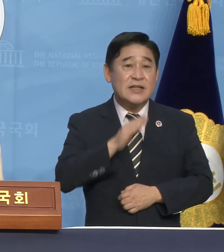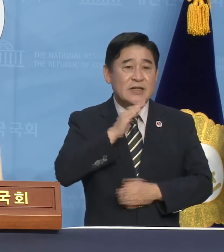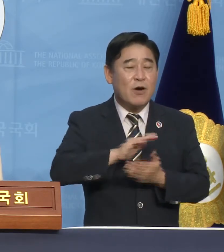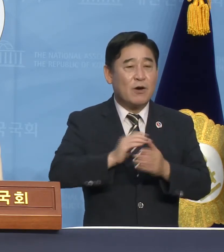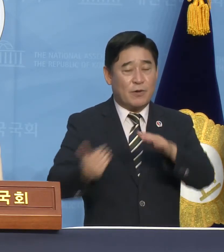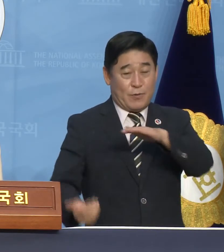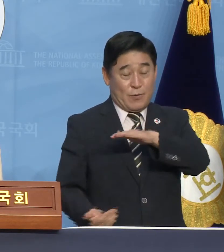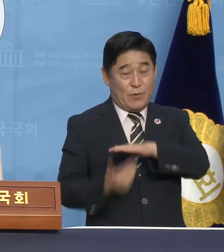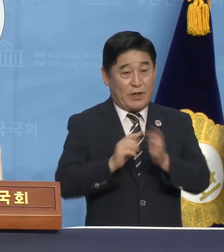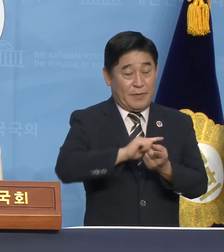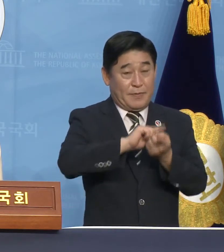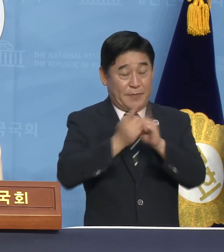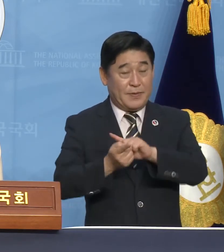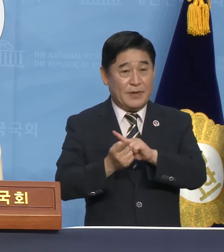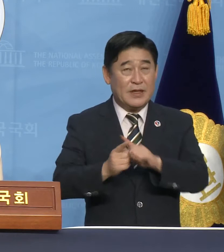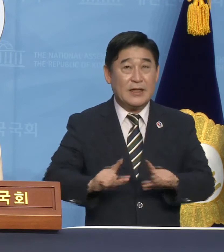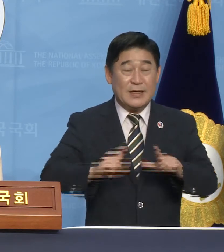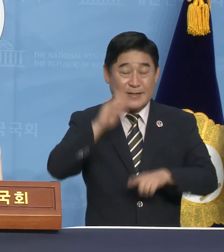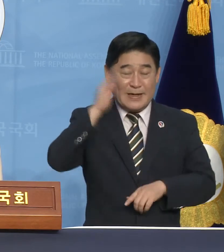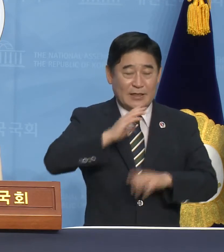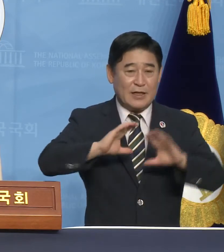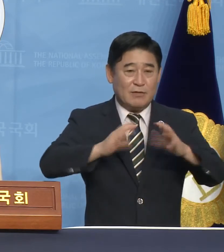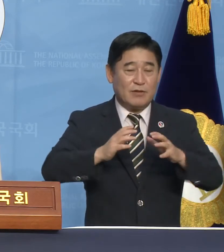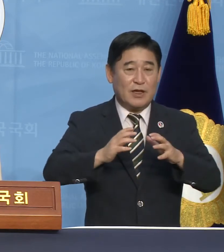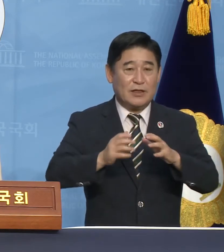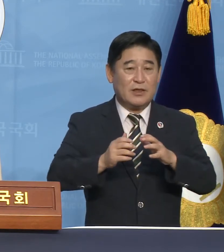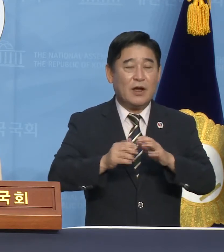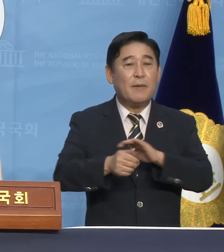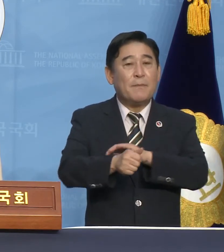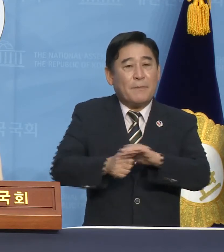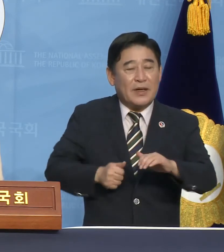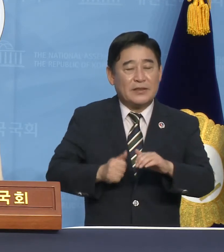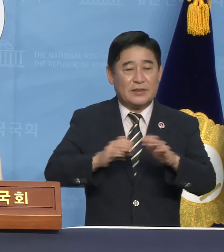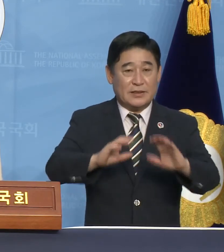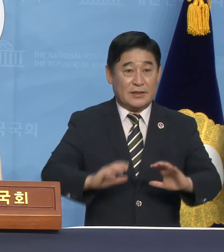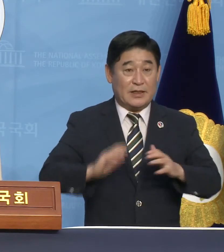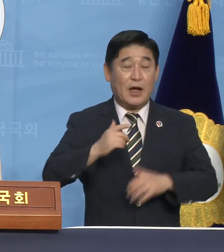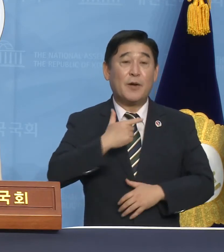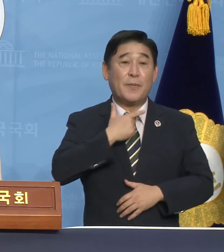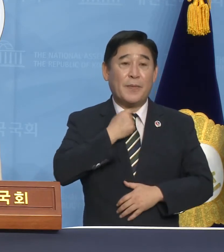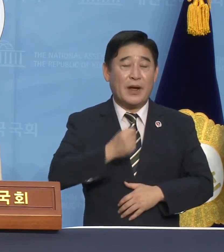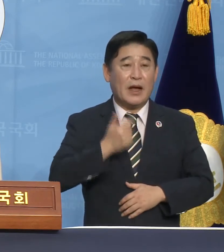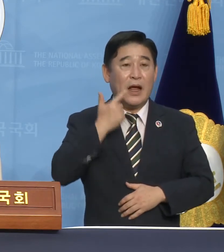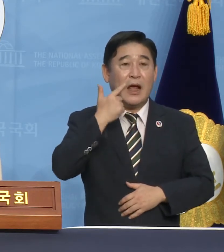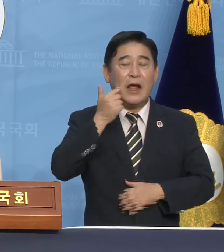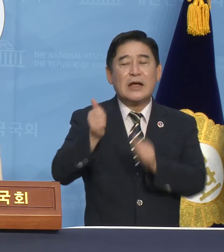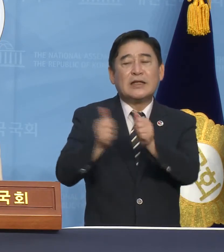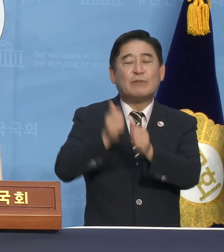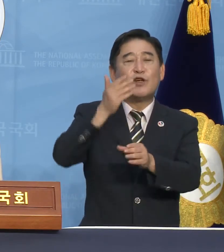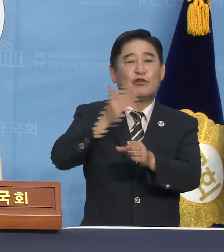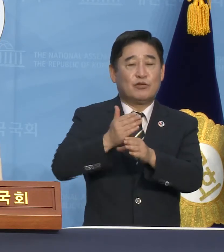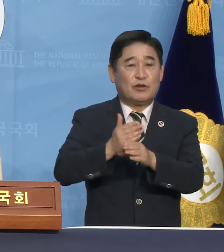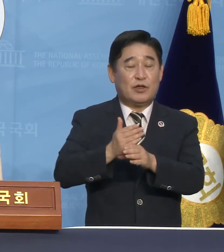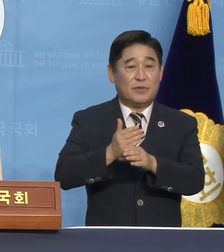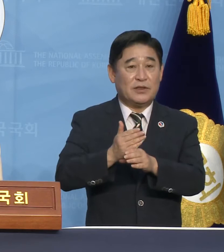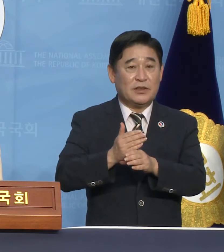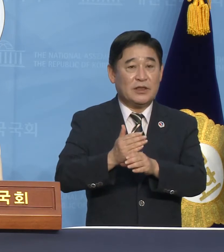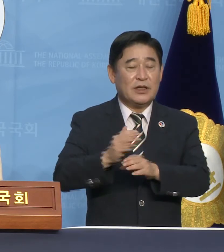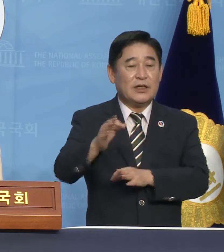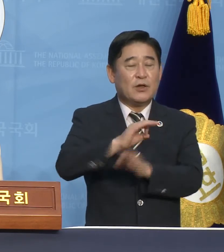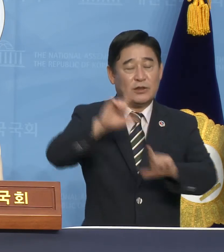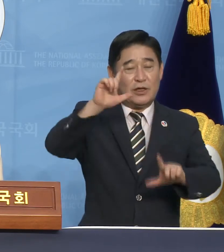전환하고 기후 악당 국가 오명에서 벗어나는 세상입니다. 가부장적인 경제 구조를 젠더